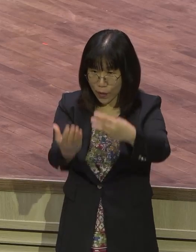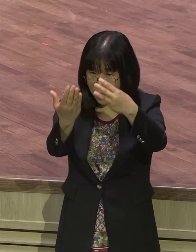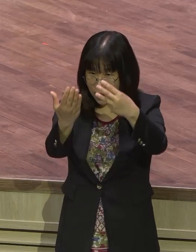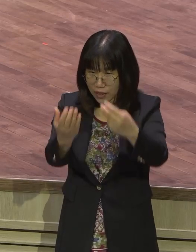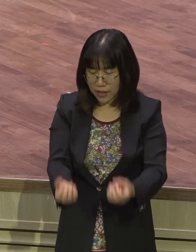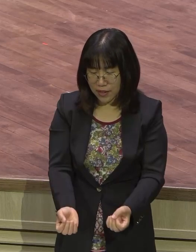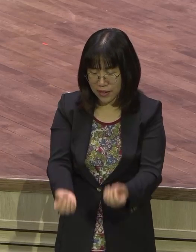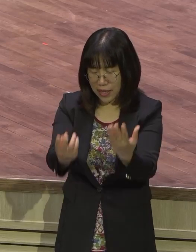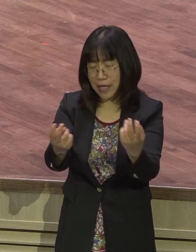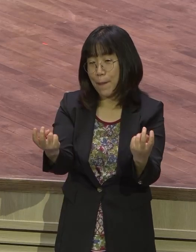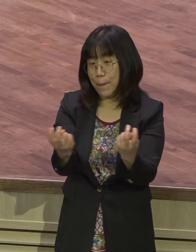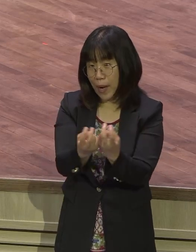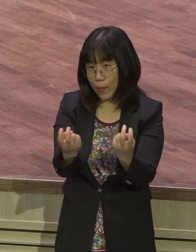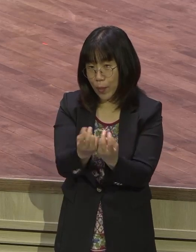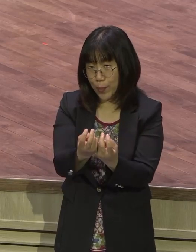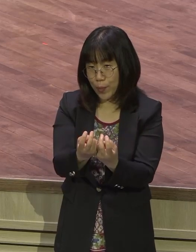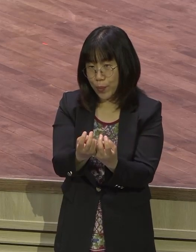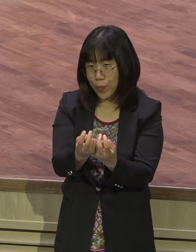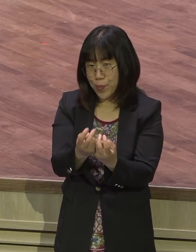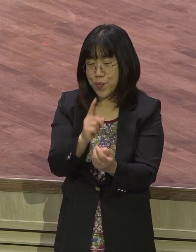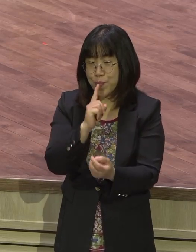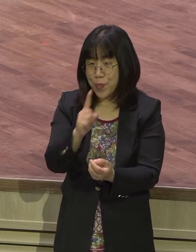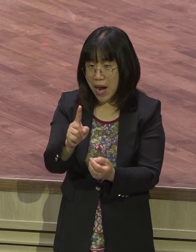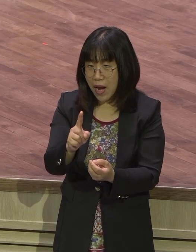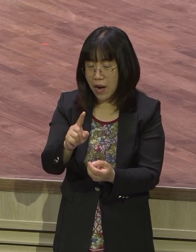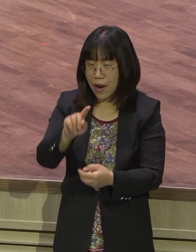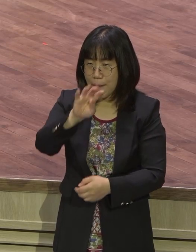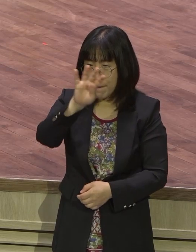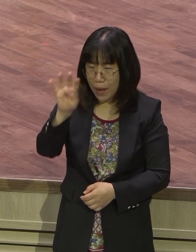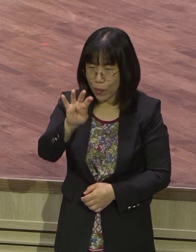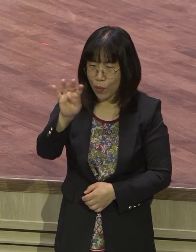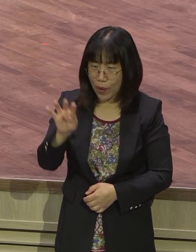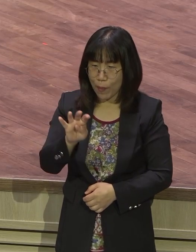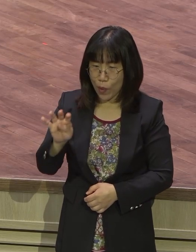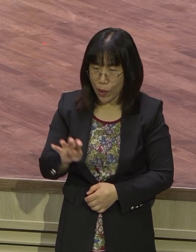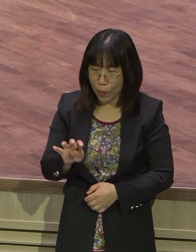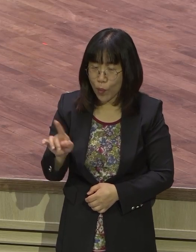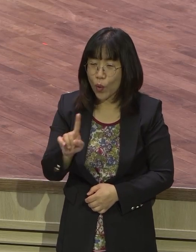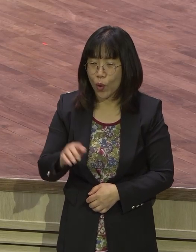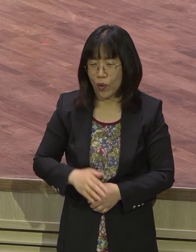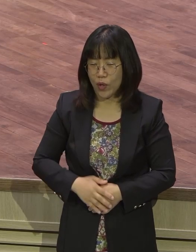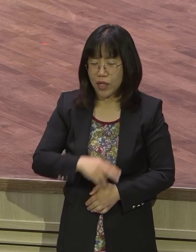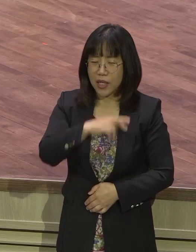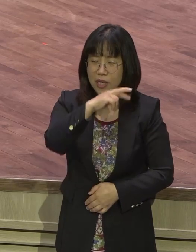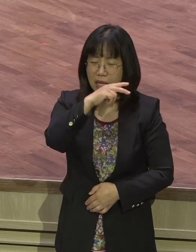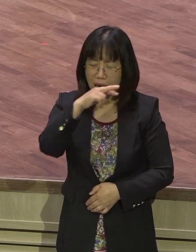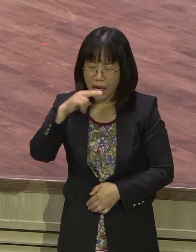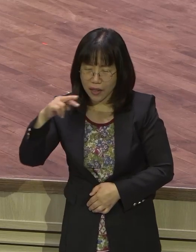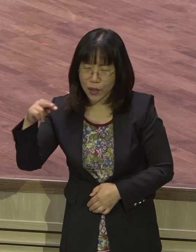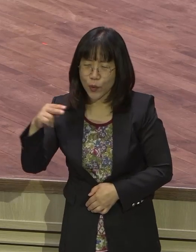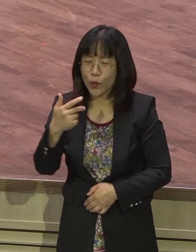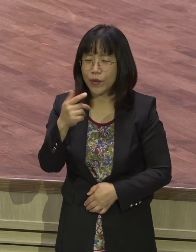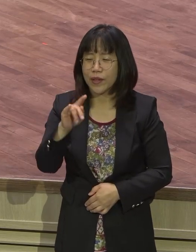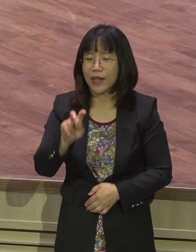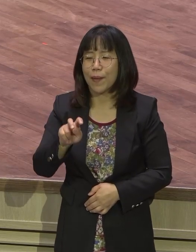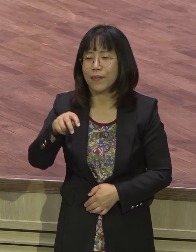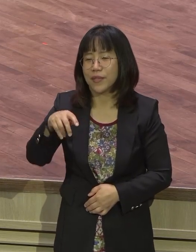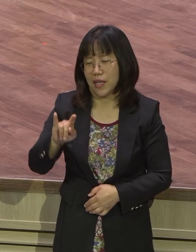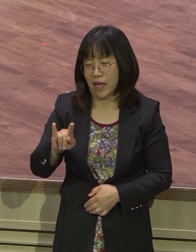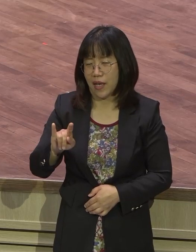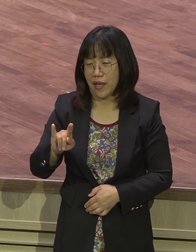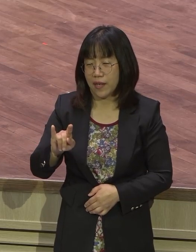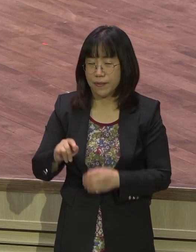계속해서 반복적으로 나오는 표현이 있습니다 그게 뭐냐 향기로운 냄새라는 말입니다 향기로운